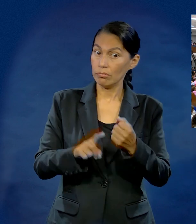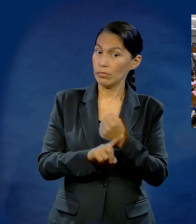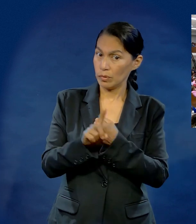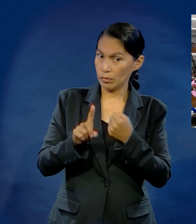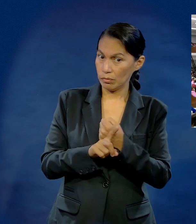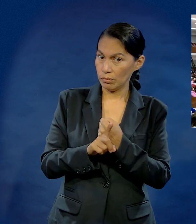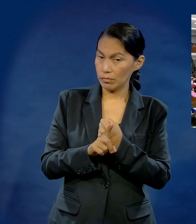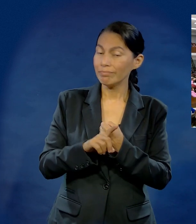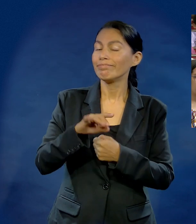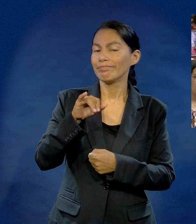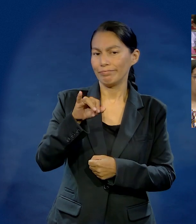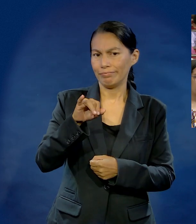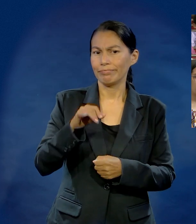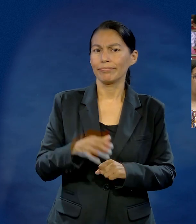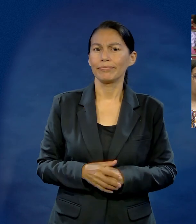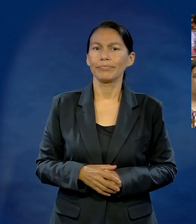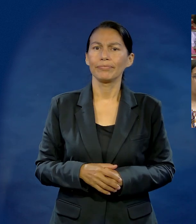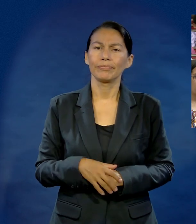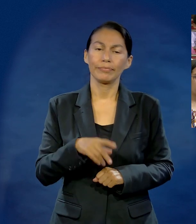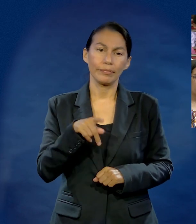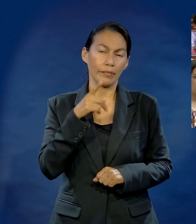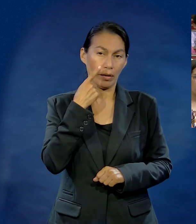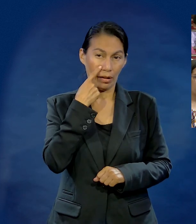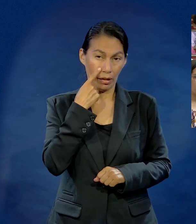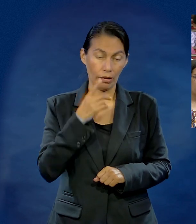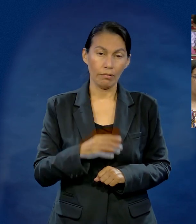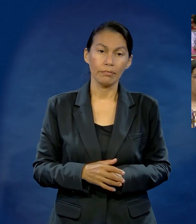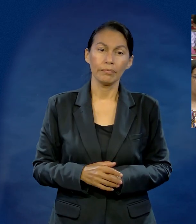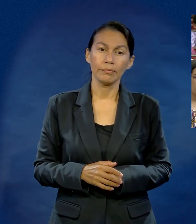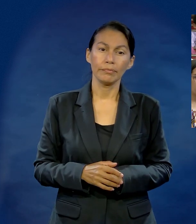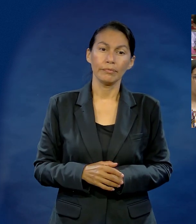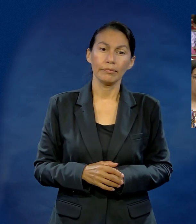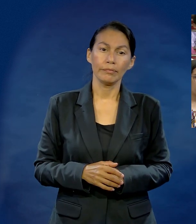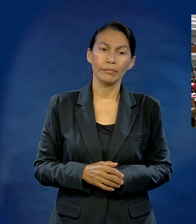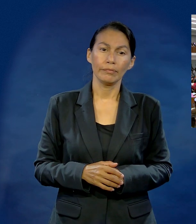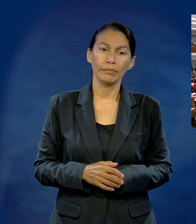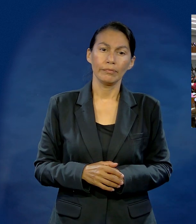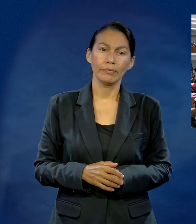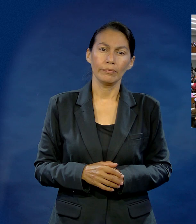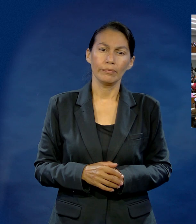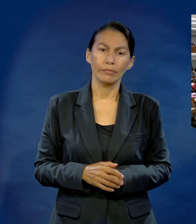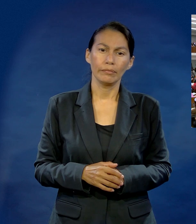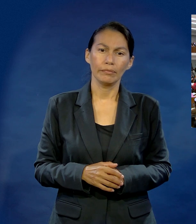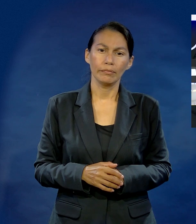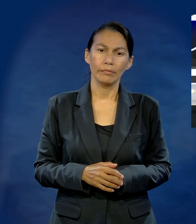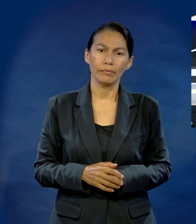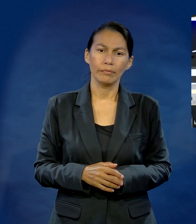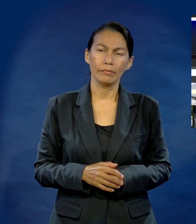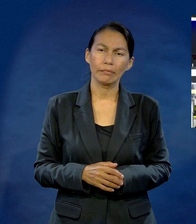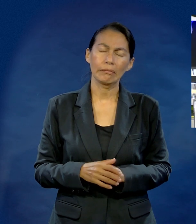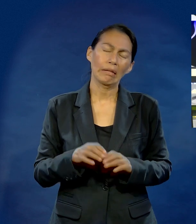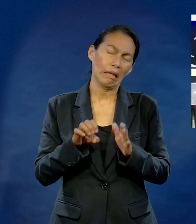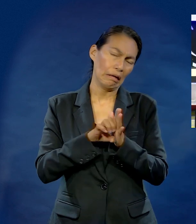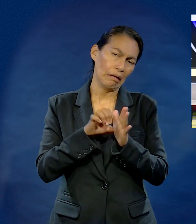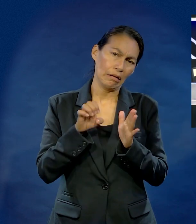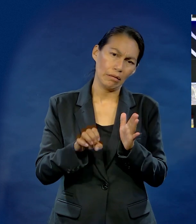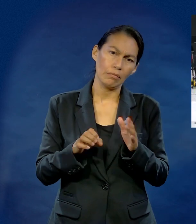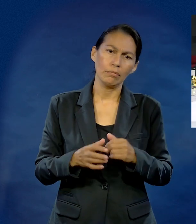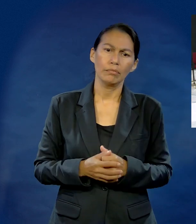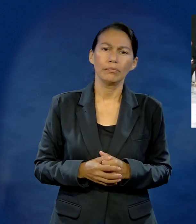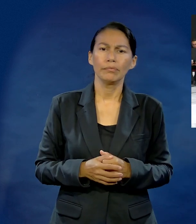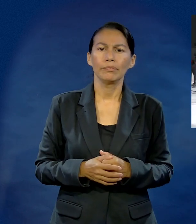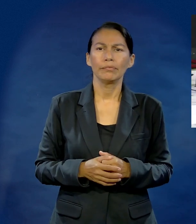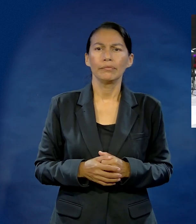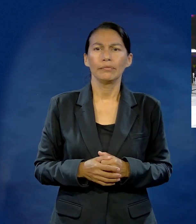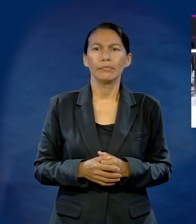encargo educado al rancho de ese hombre a pedir comida. Ahora, vamos a ver eso un poquito más actual. Si 10 personas armadas